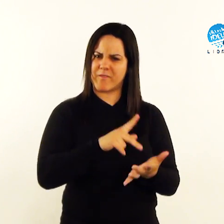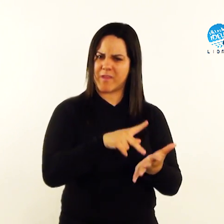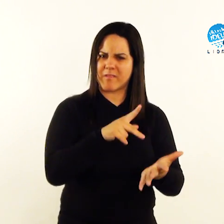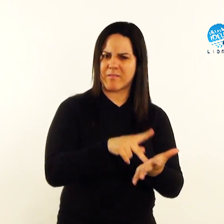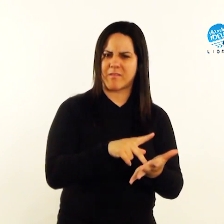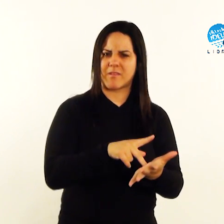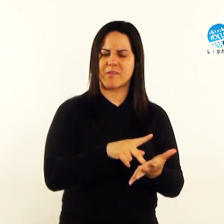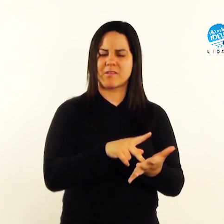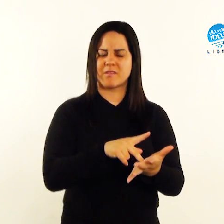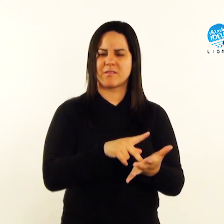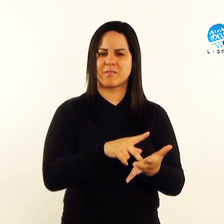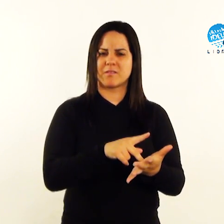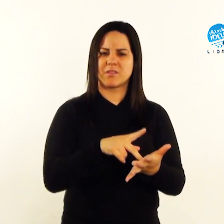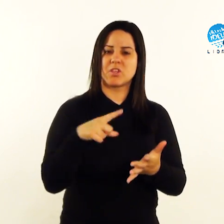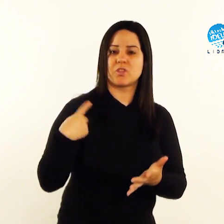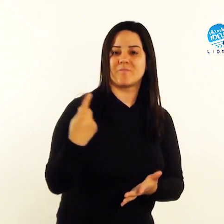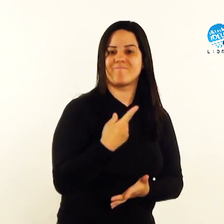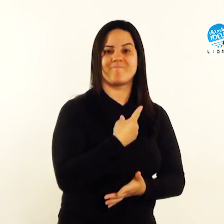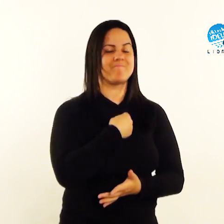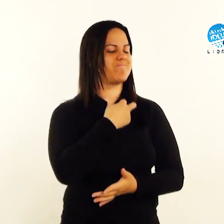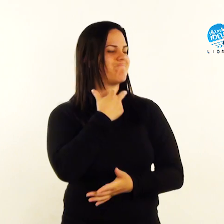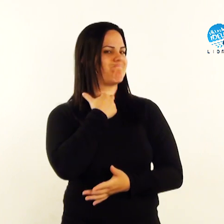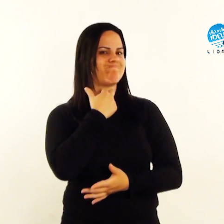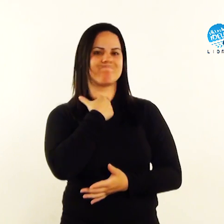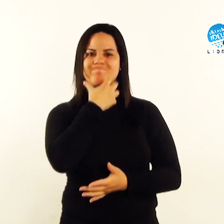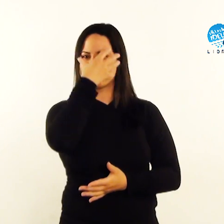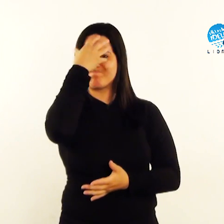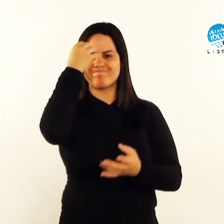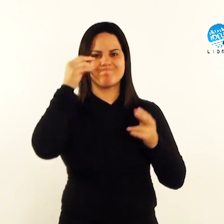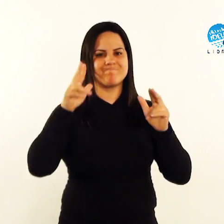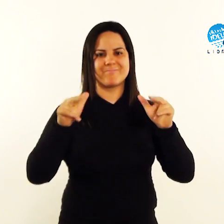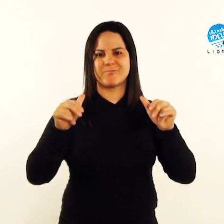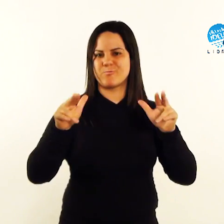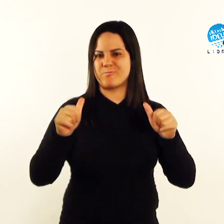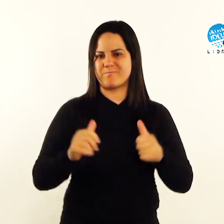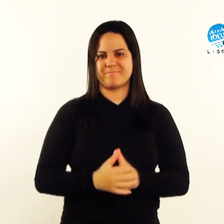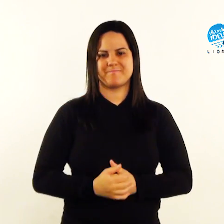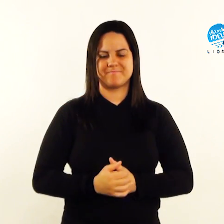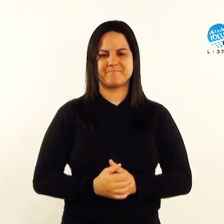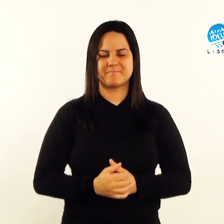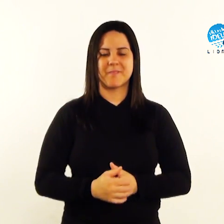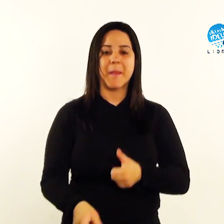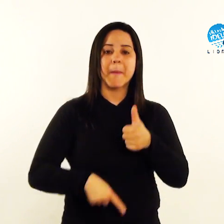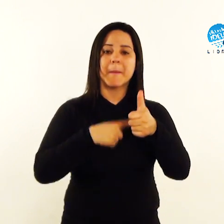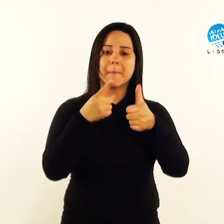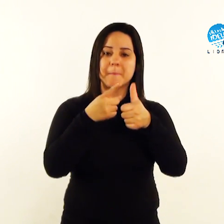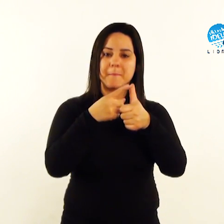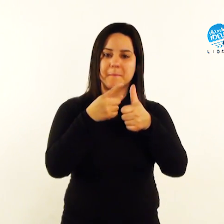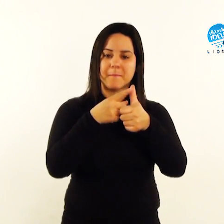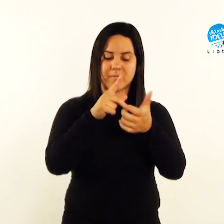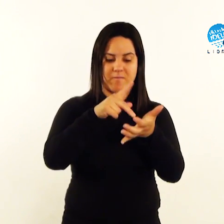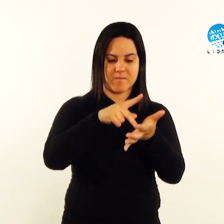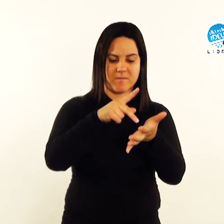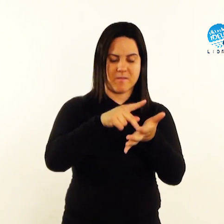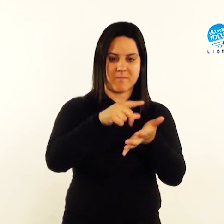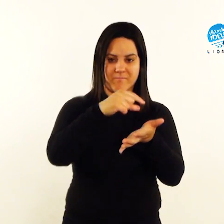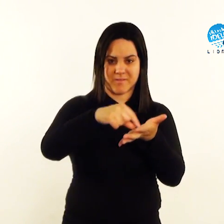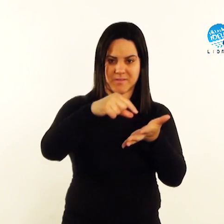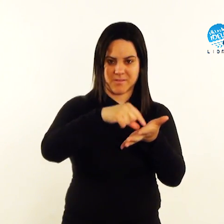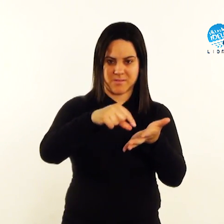que nós nunca podemos esquecer. A primeira delas eu vou encontrar nos primeiros 5 versículos.